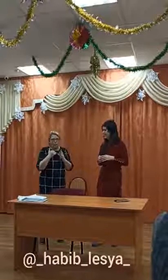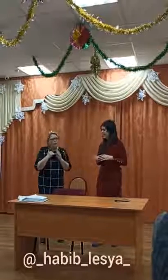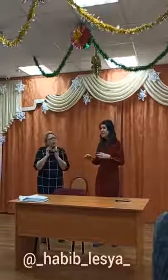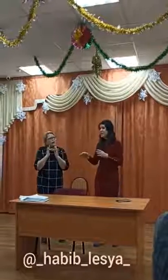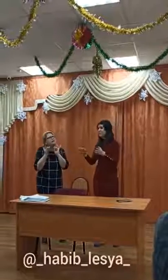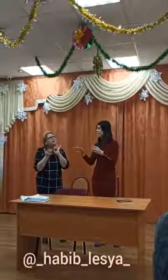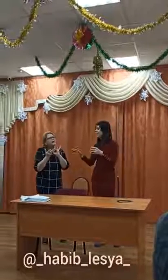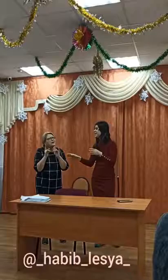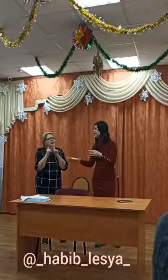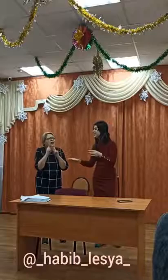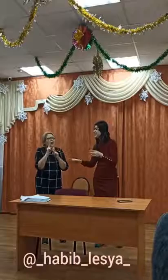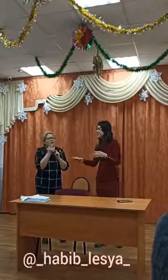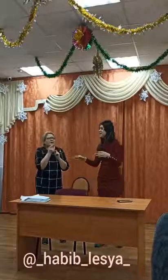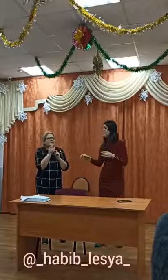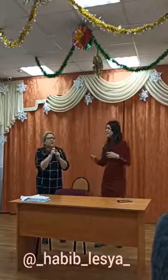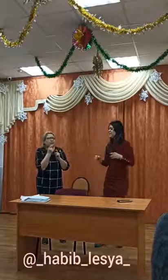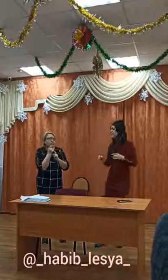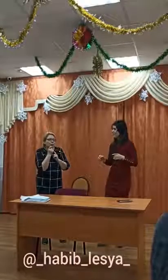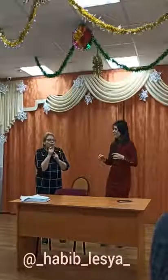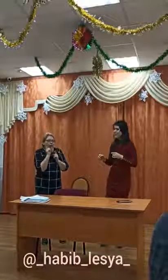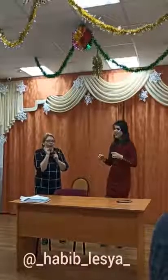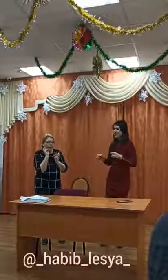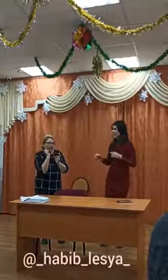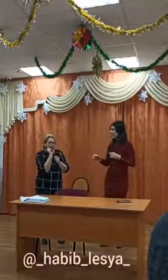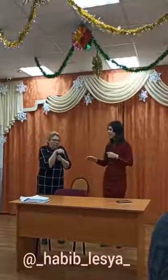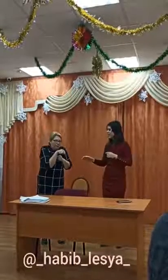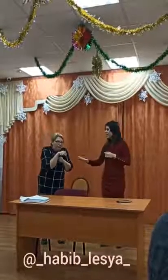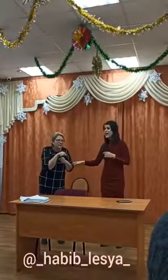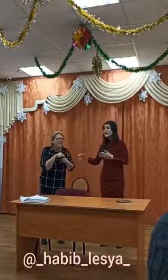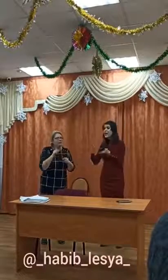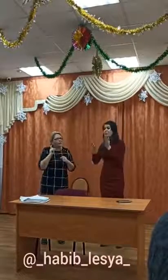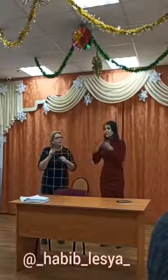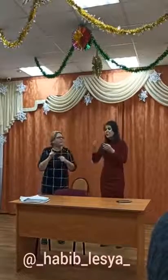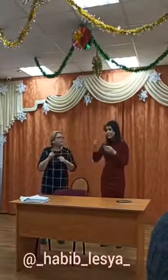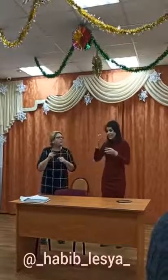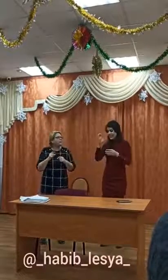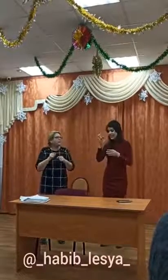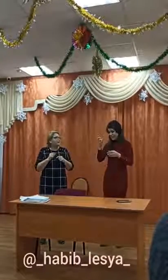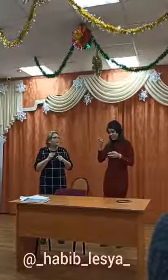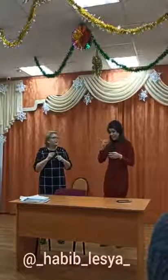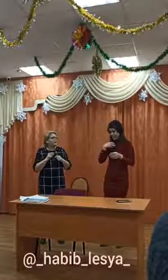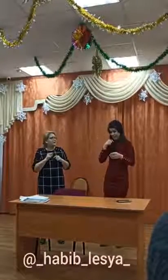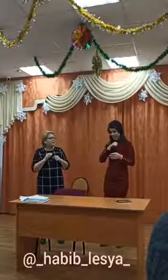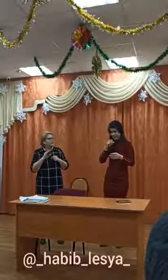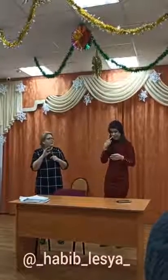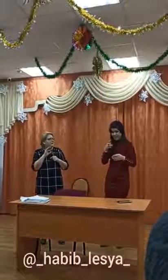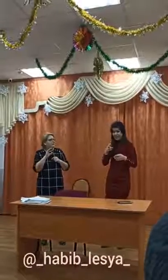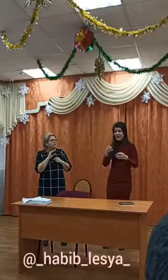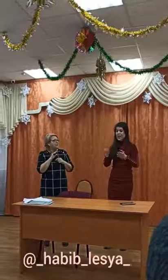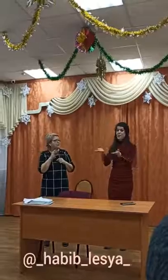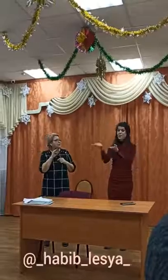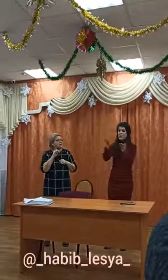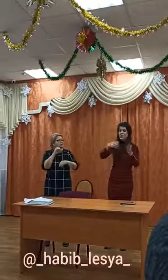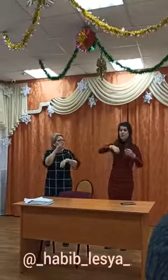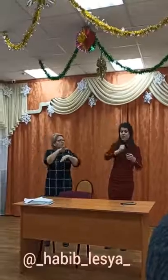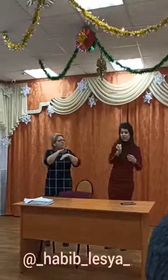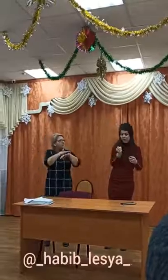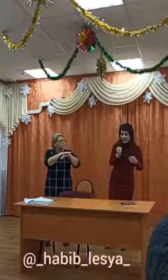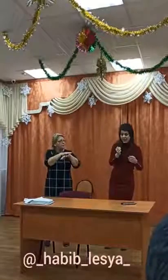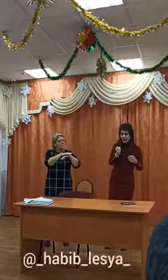Ну, я в интернете, да, глава труда. Например, Сбербанк сама видела. Приведи друга,